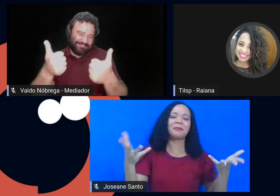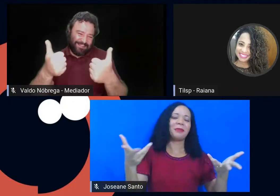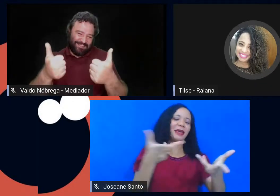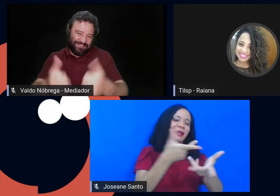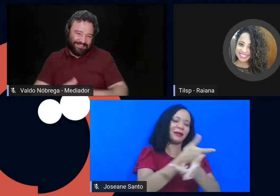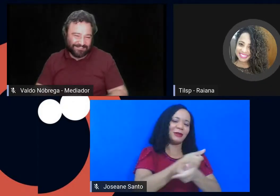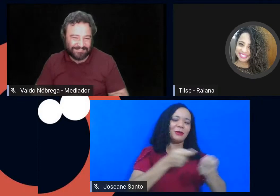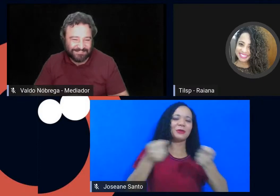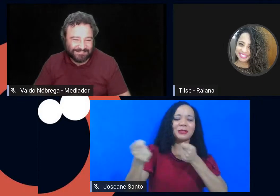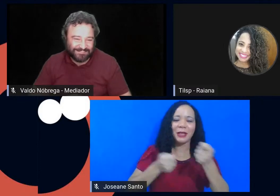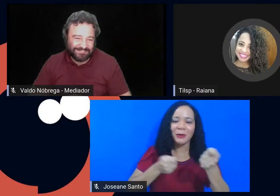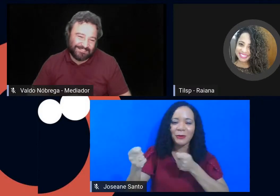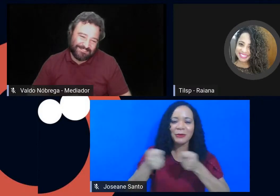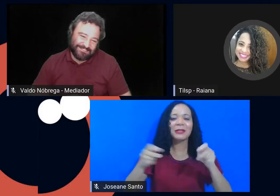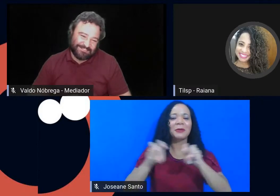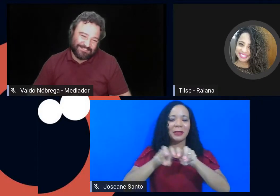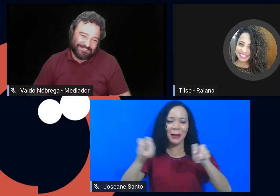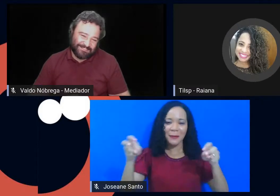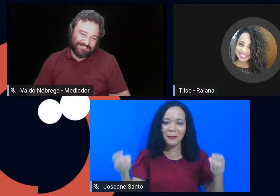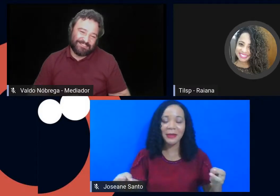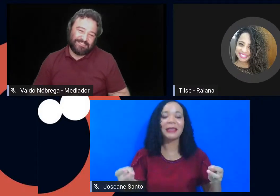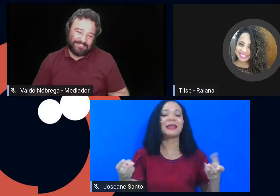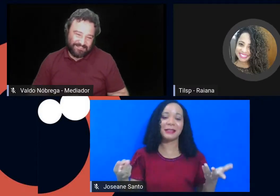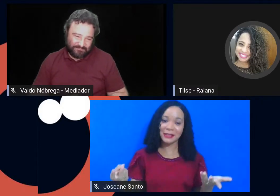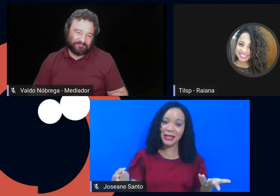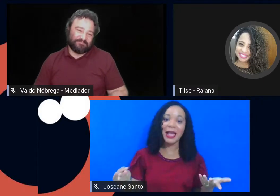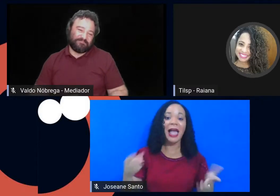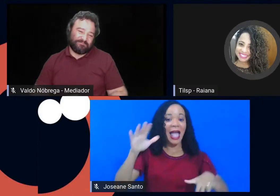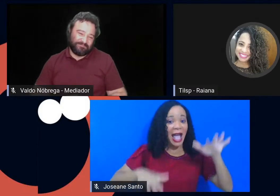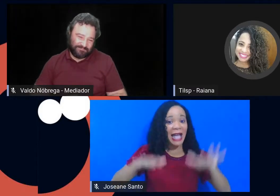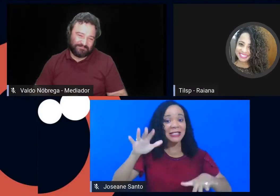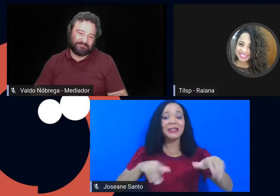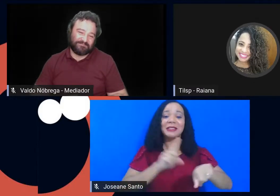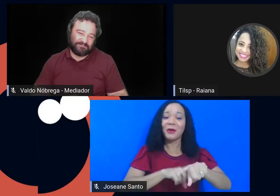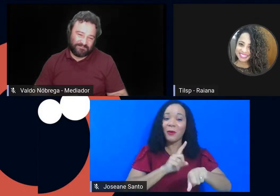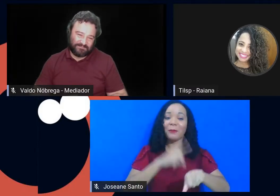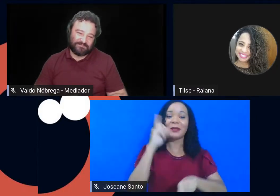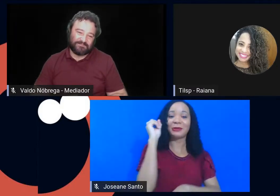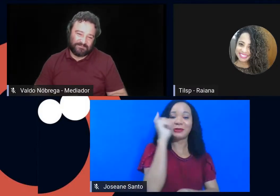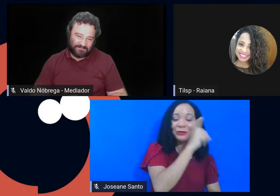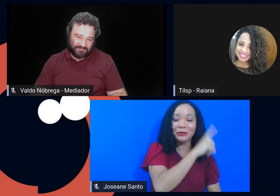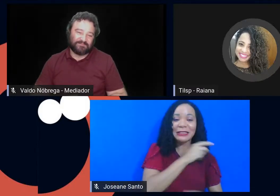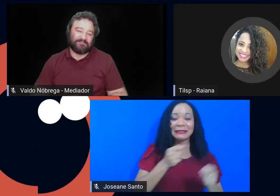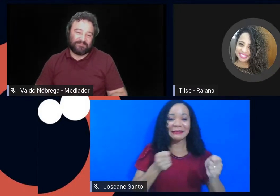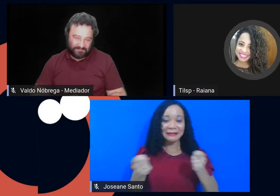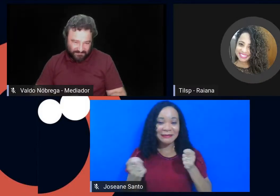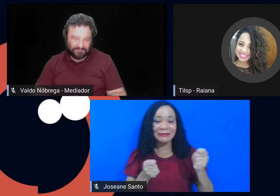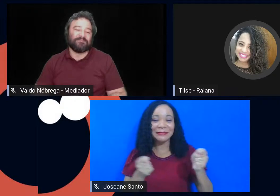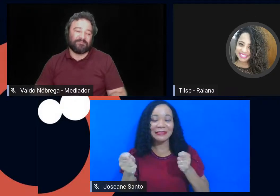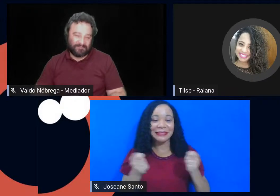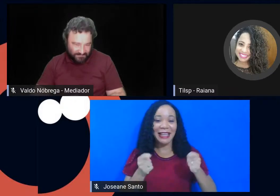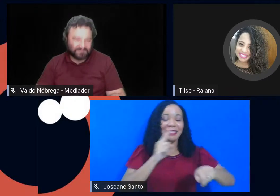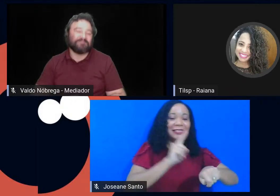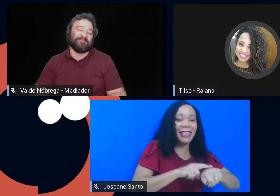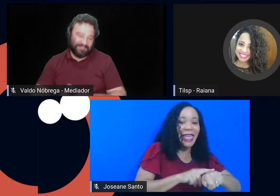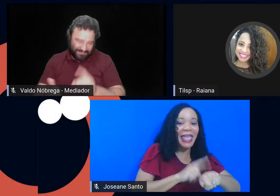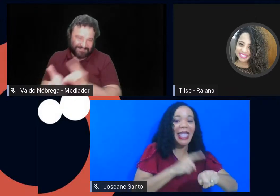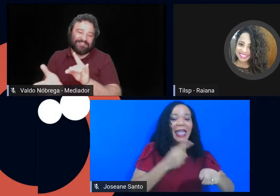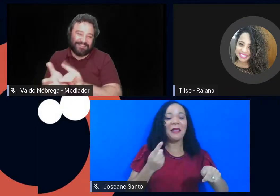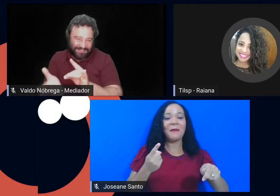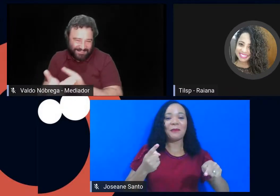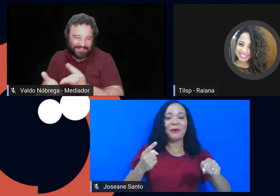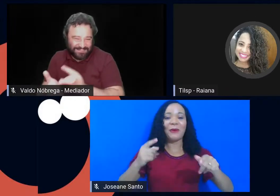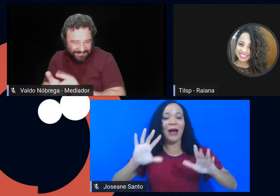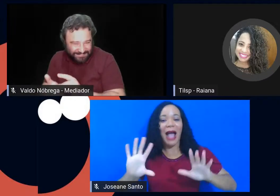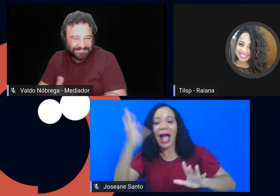muito, muito, muito obrigada. você, como sempre maravilhoso enquanto mediador da mesa. Às vezes, eh, realmente temos as